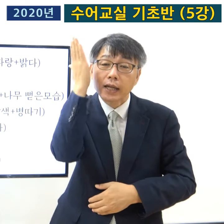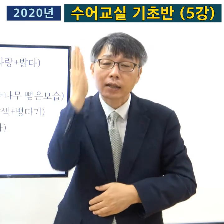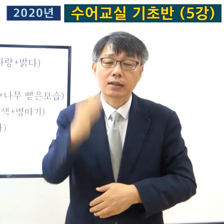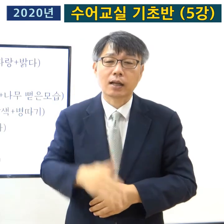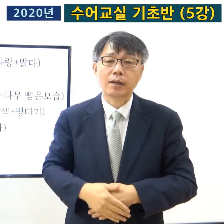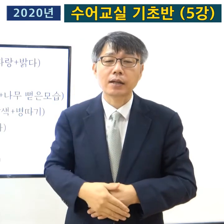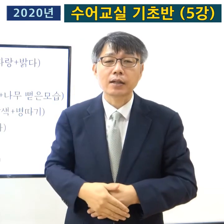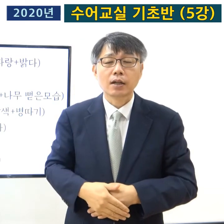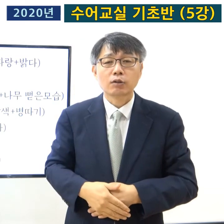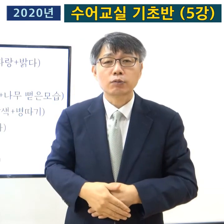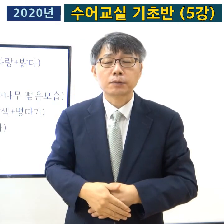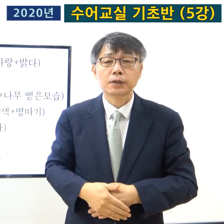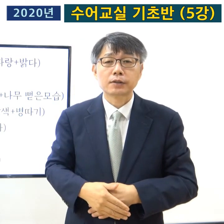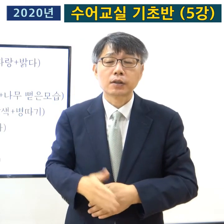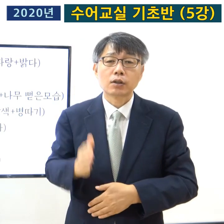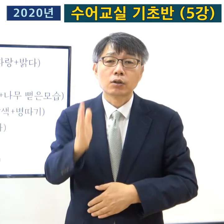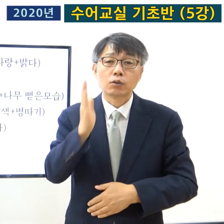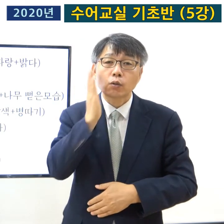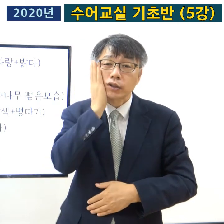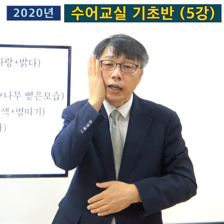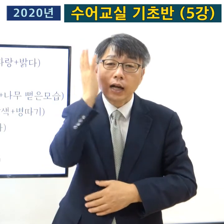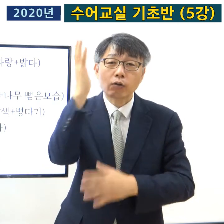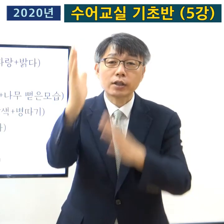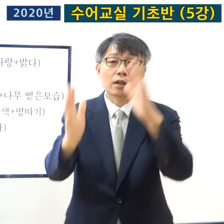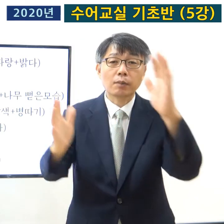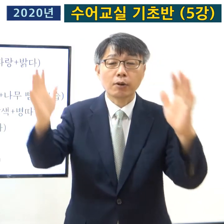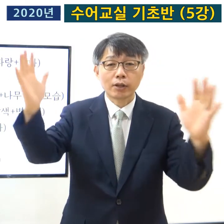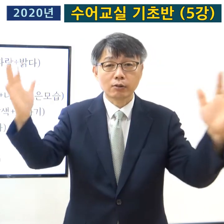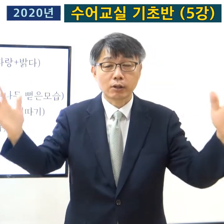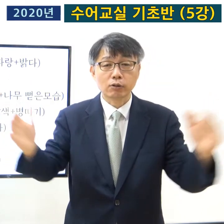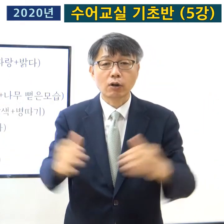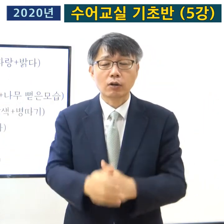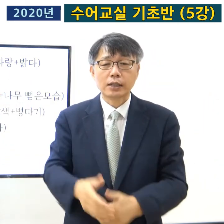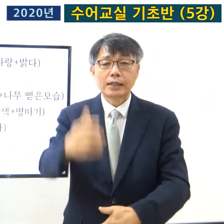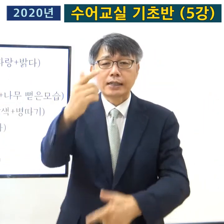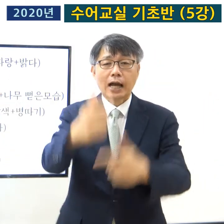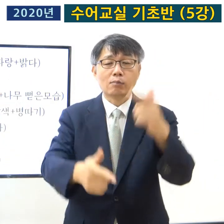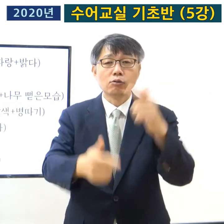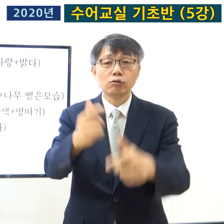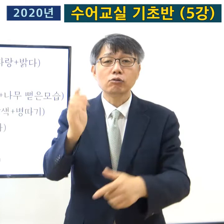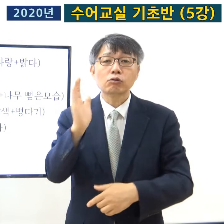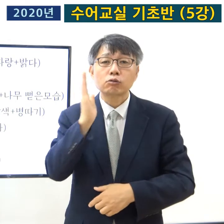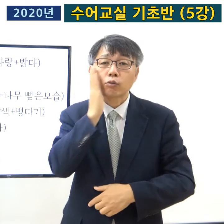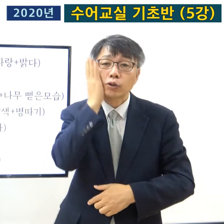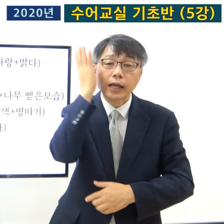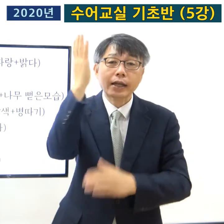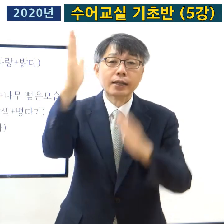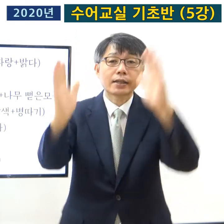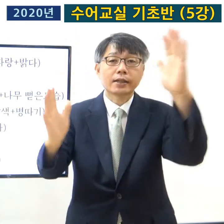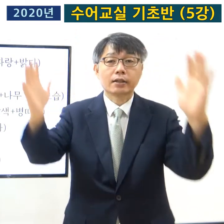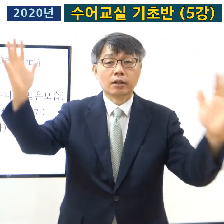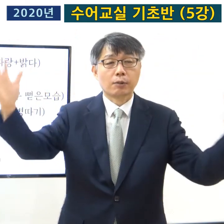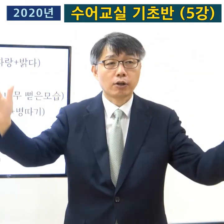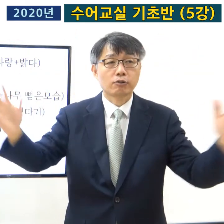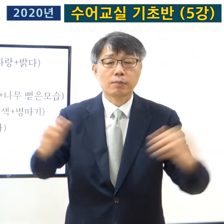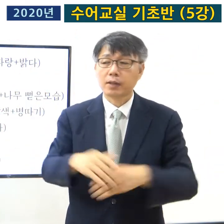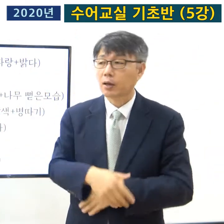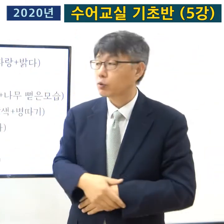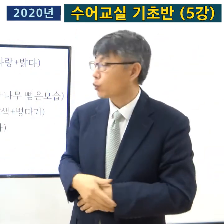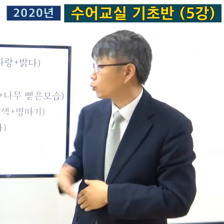그 다음에 숲은 녹색하고 이렇게 표현해도 되고요. 나무, 녹색 이렇게 표현해도 됩니다. 그래서 그 두